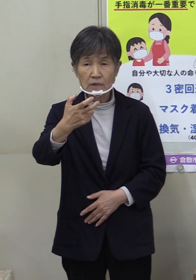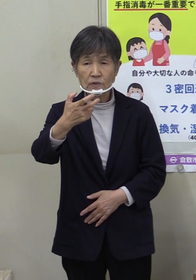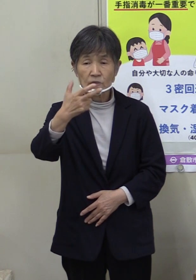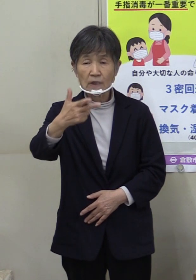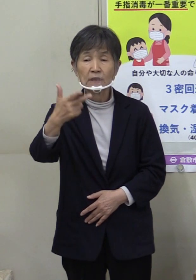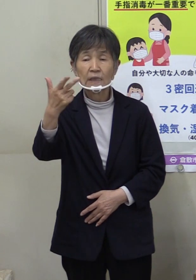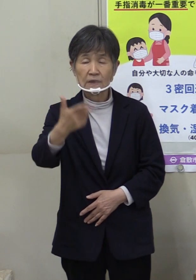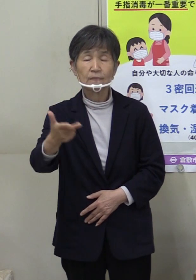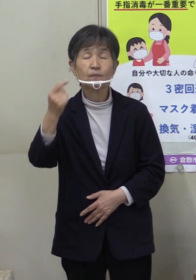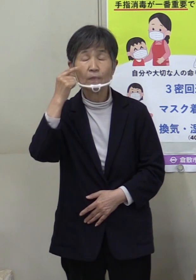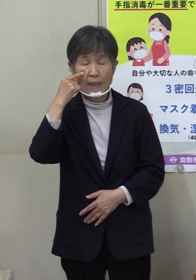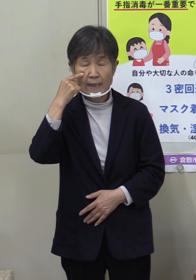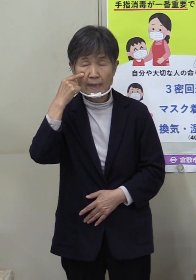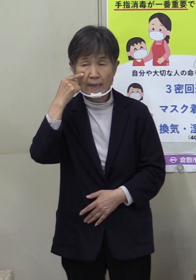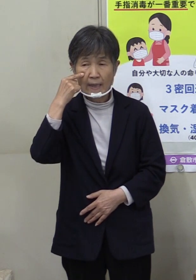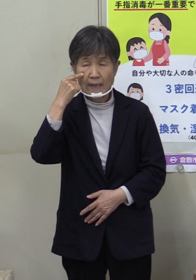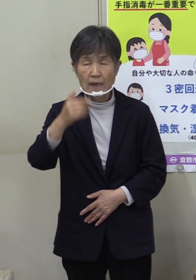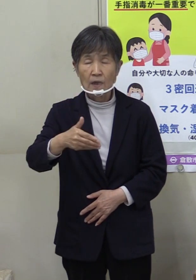977、